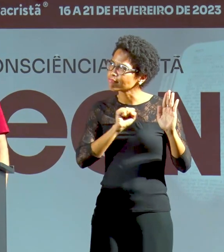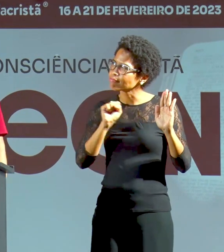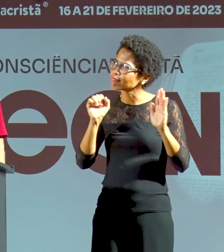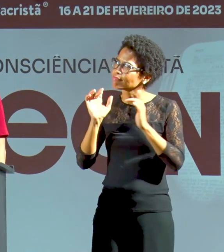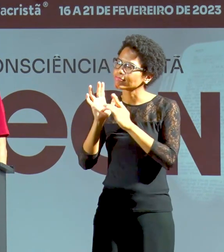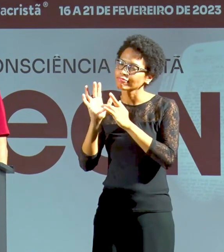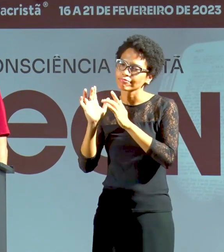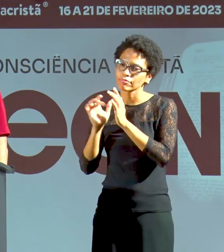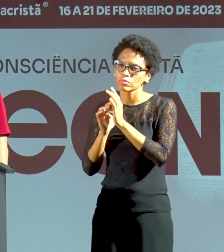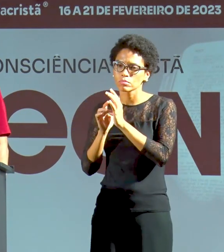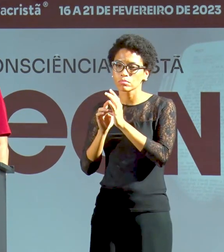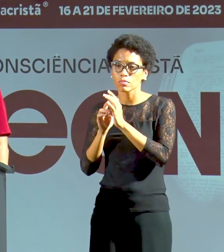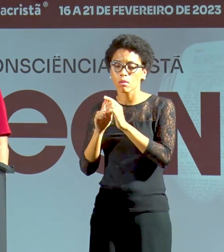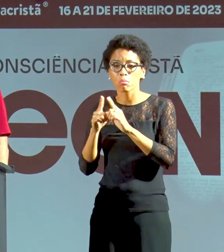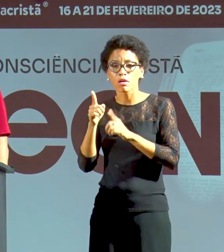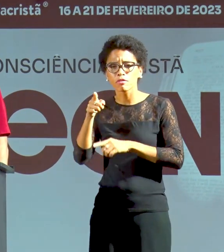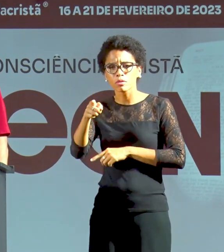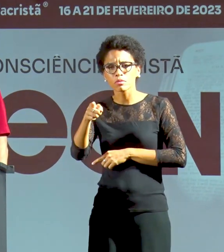você